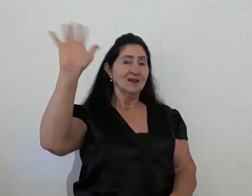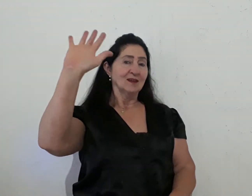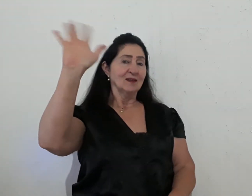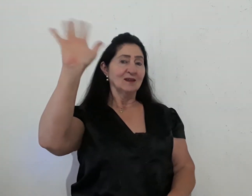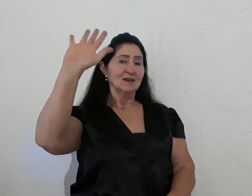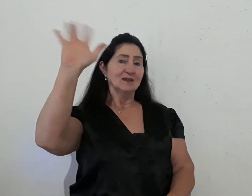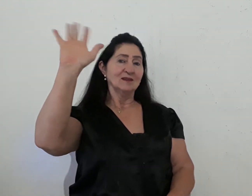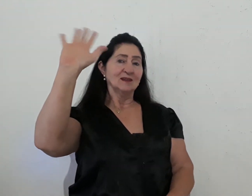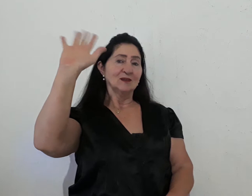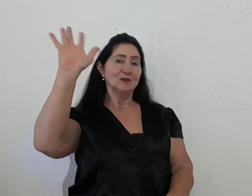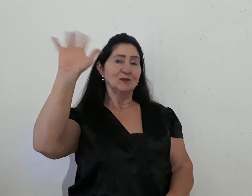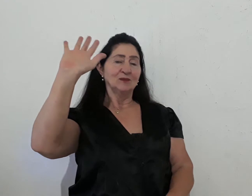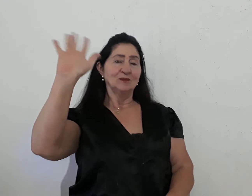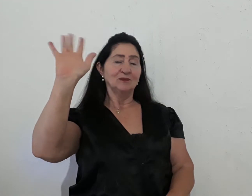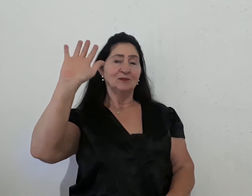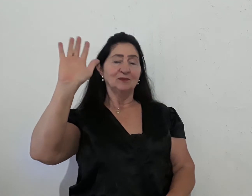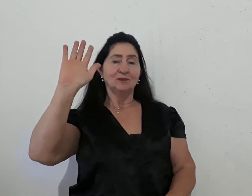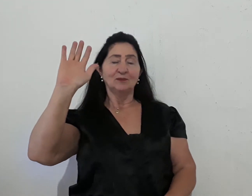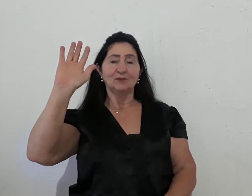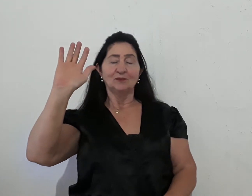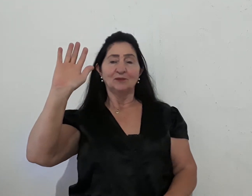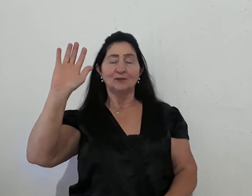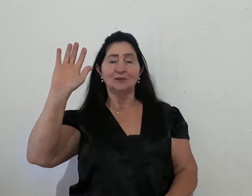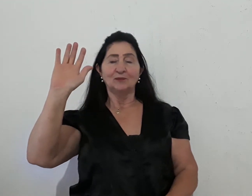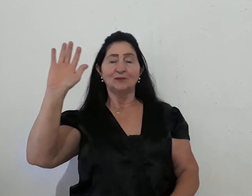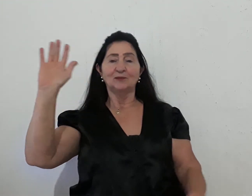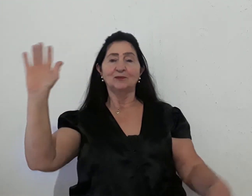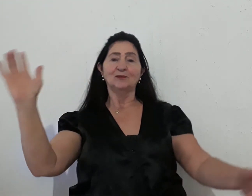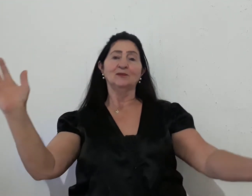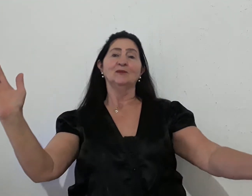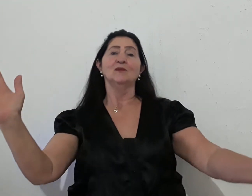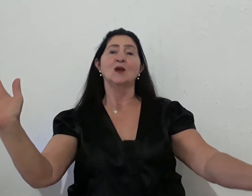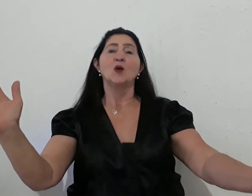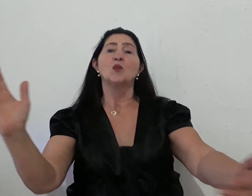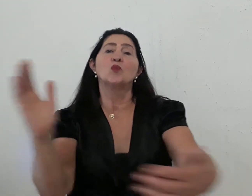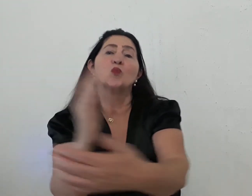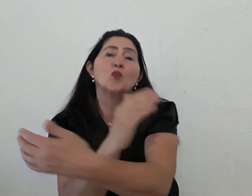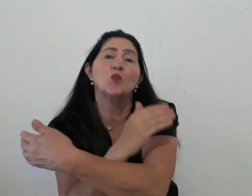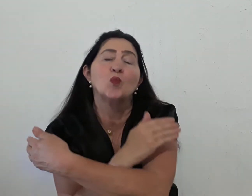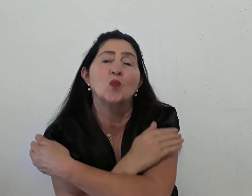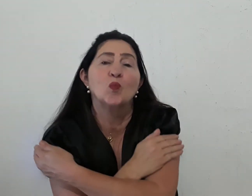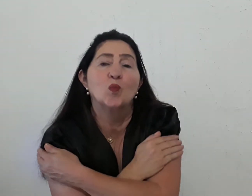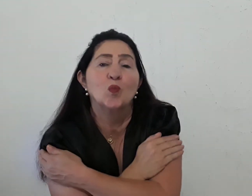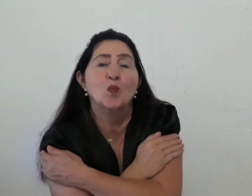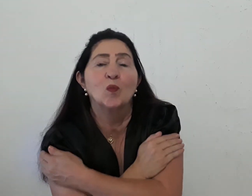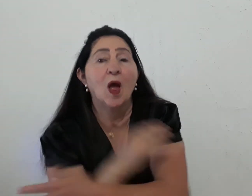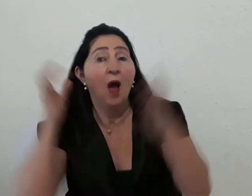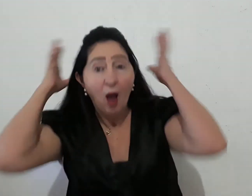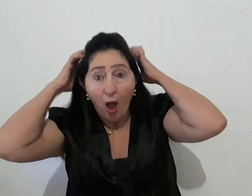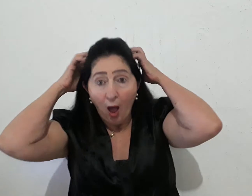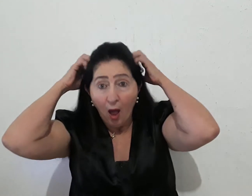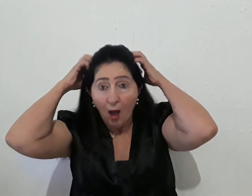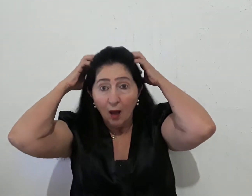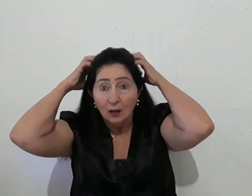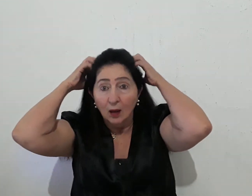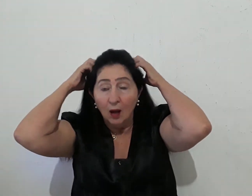alguém, atravessando os braços com o beiço espichado, coçando a cabeça com